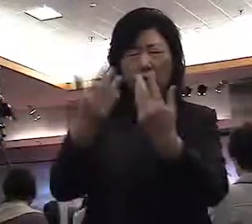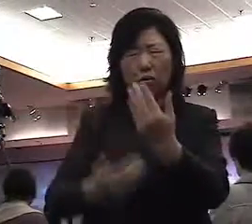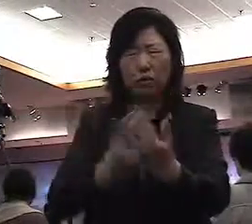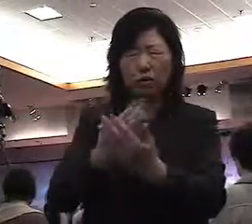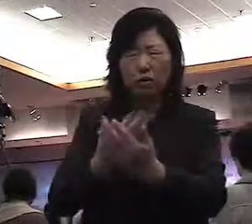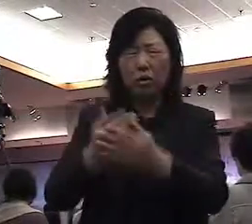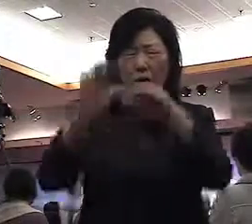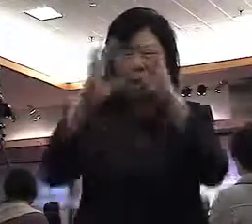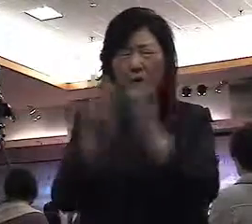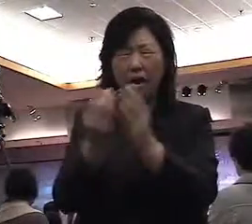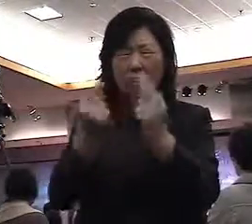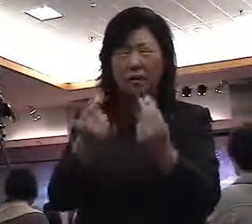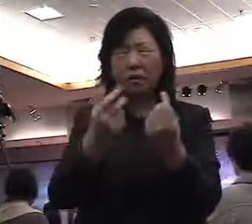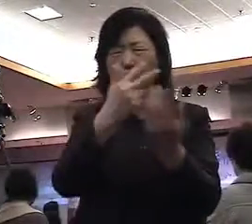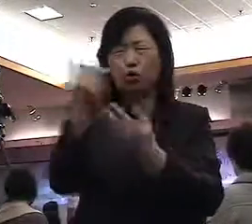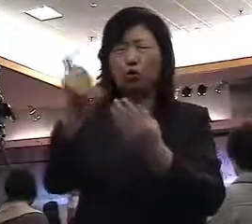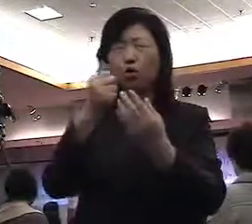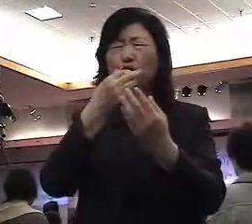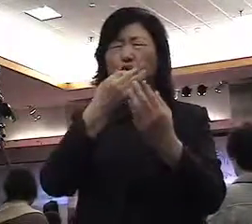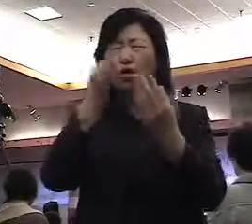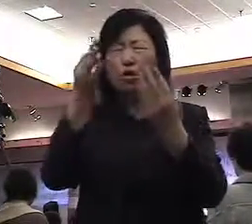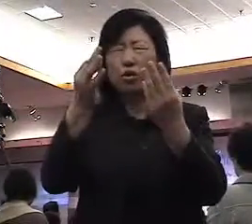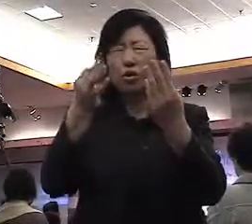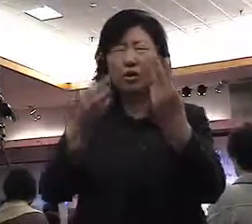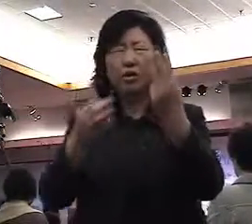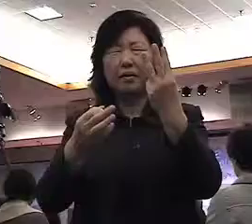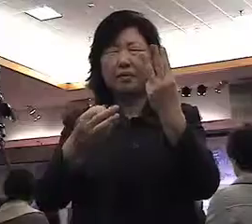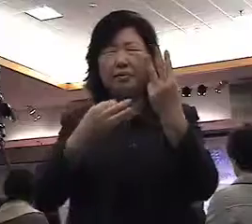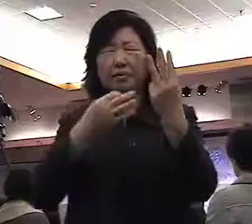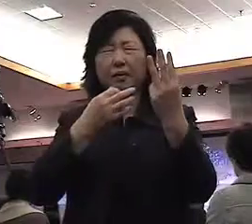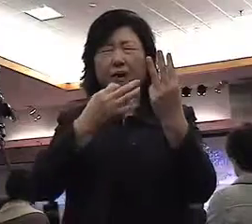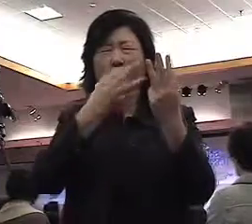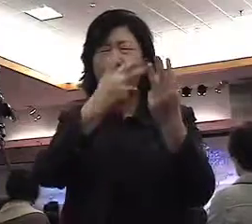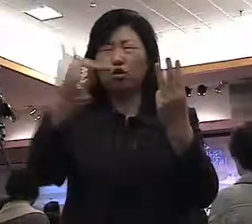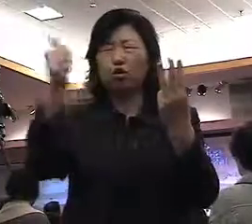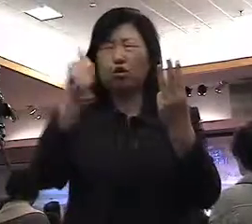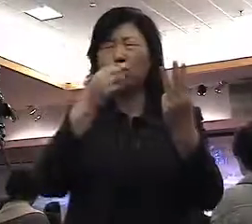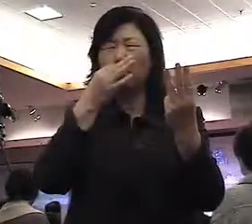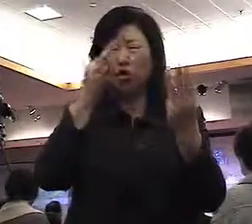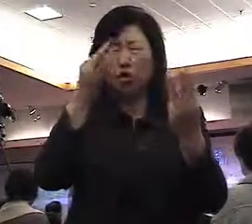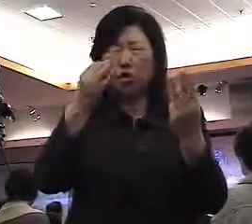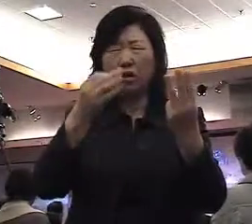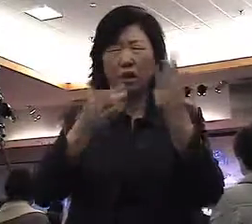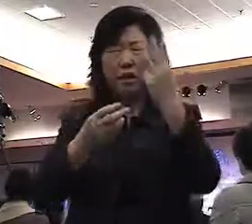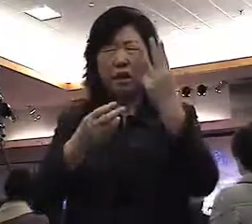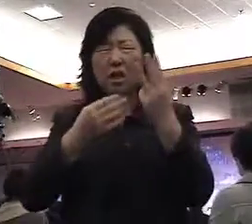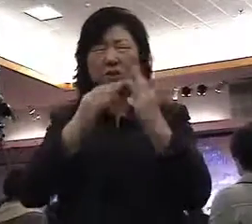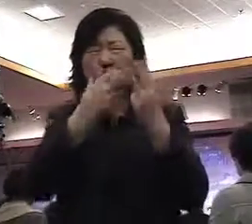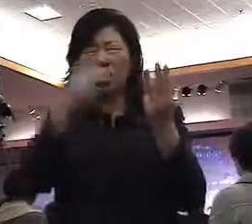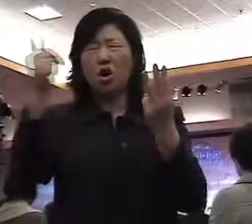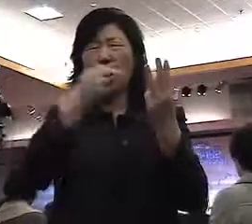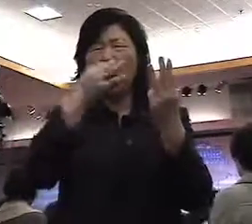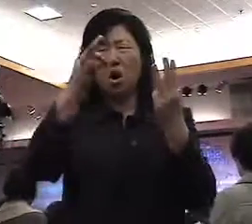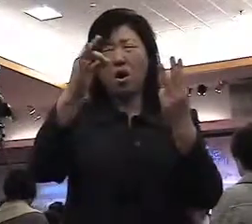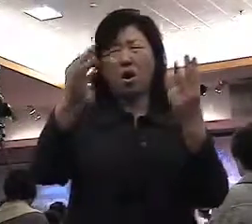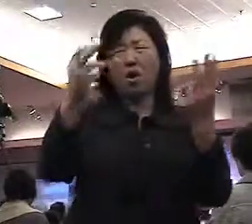주시옵소서. 우리 다 같이 주여 삼창 외치고 기도한 후에 이재환 선교사님 축도해 주시겠습니다. 외칩니다.